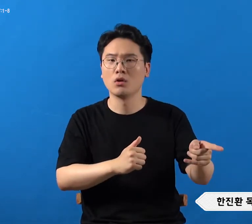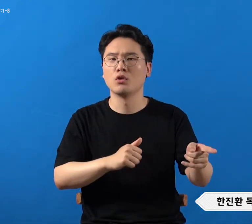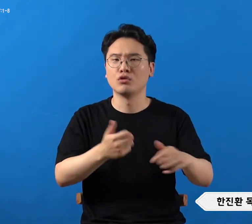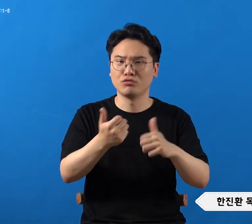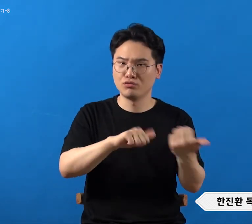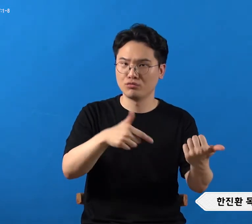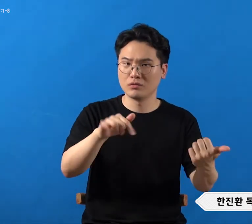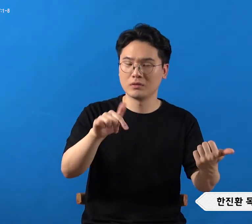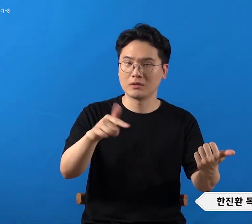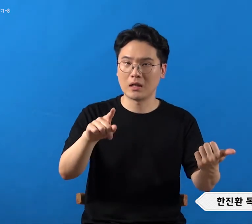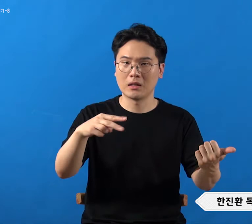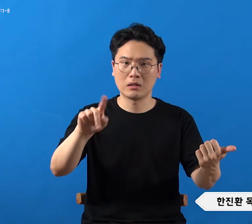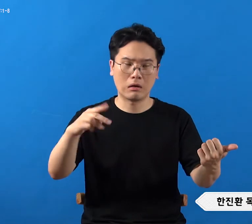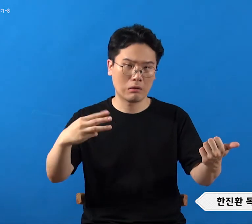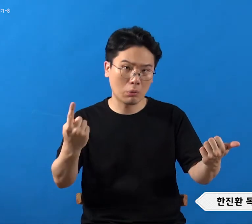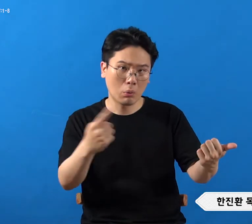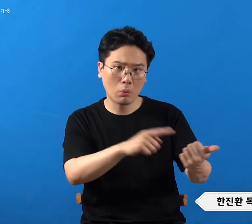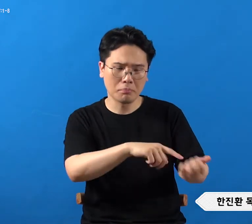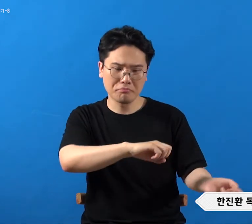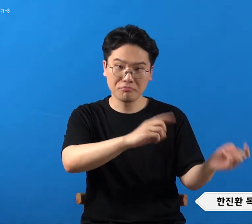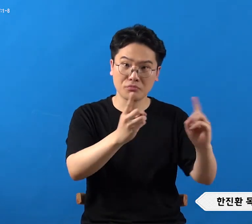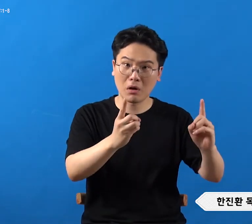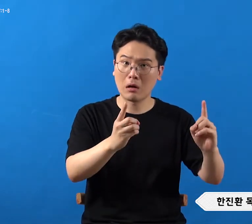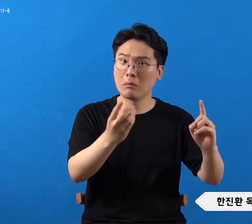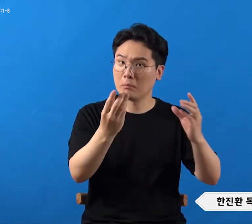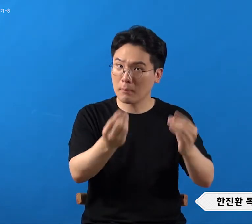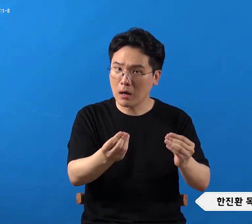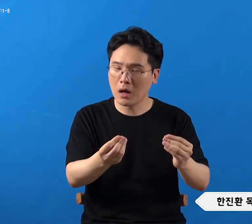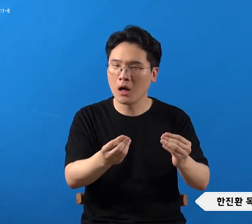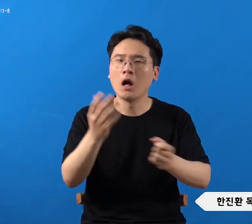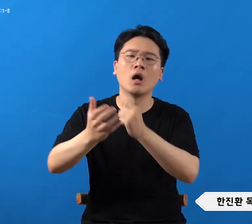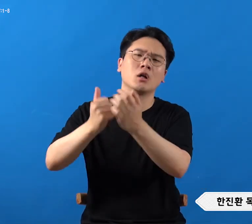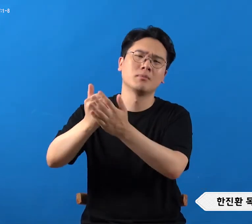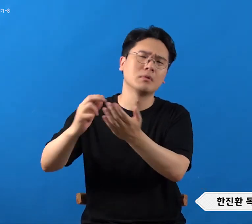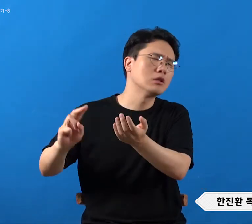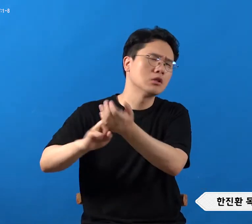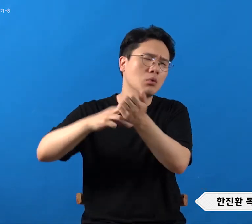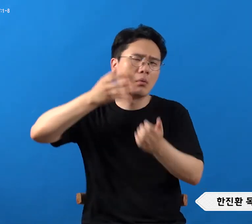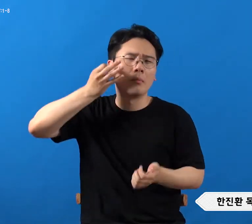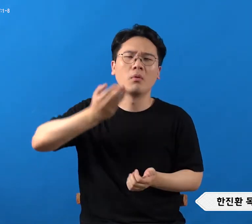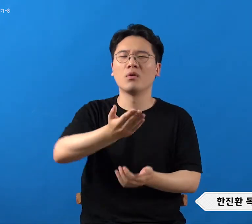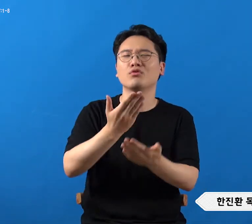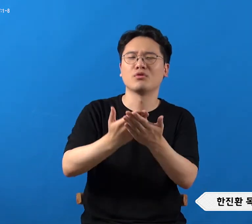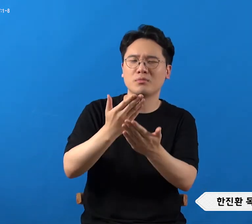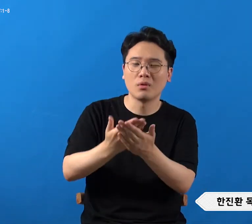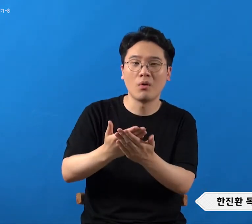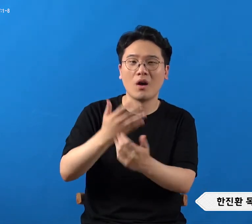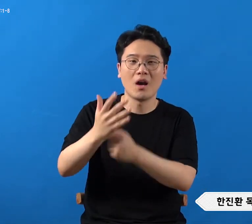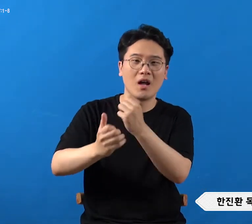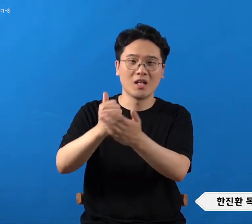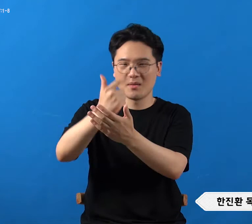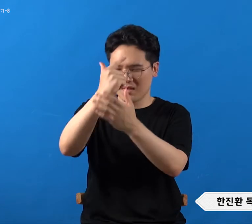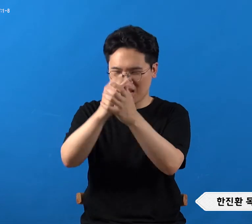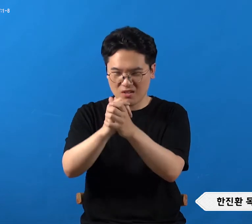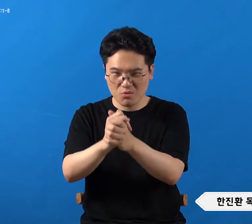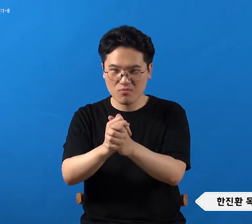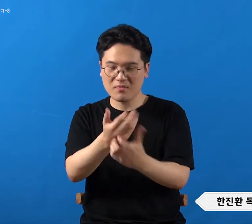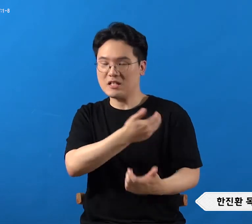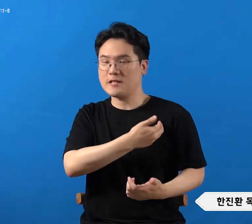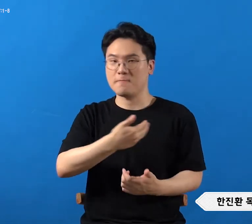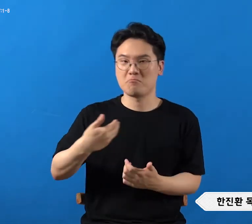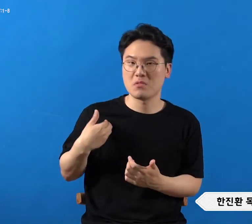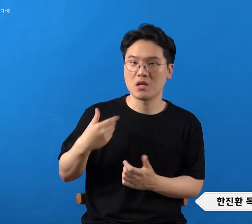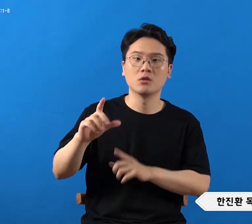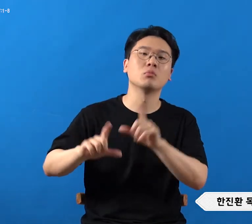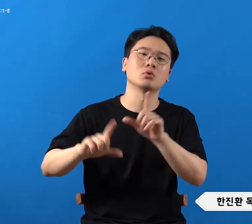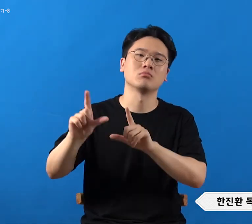집사님 꼭 일으켜 주십시오. 기적을 베풀어 주십시오. 하나님 하실 수 있습니다. 얼마나 담대하게 기도하시든지